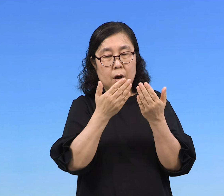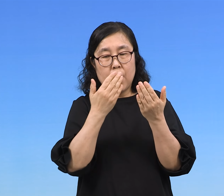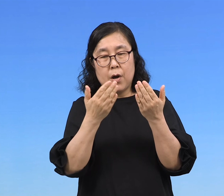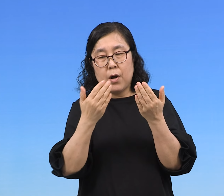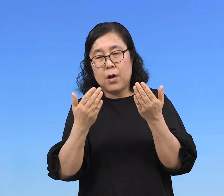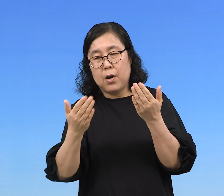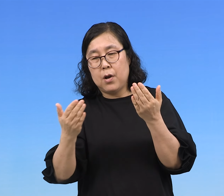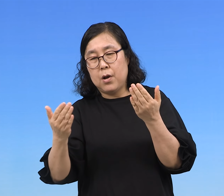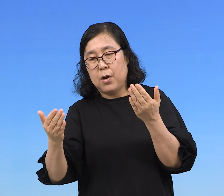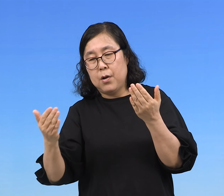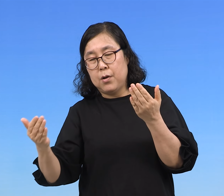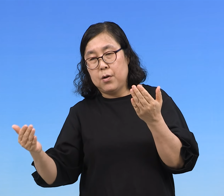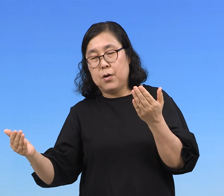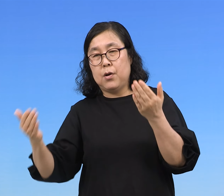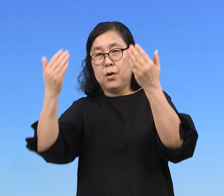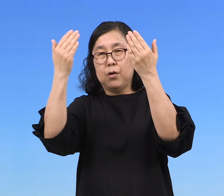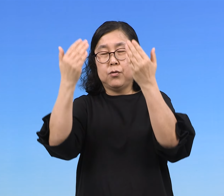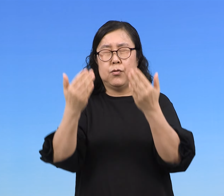보혈을